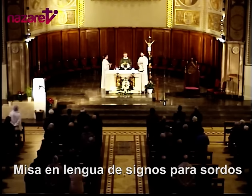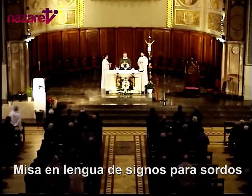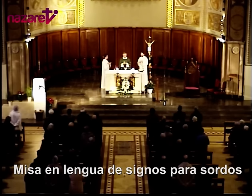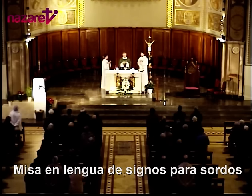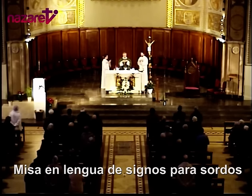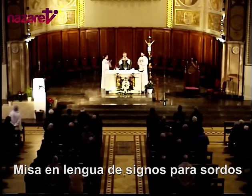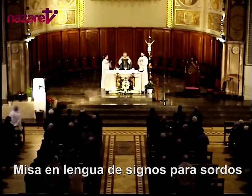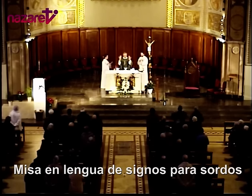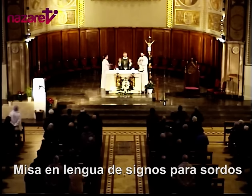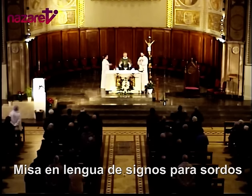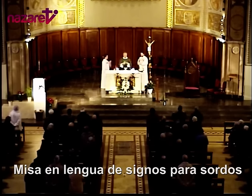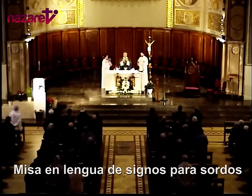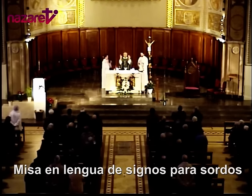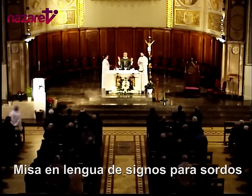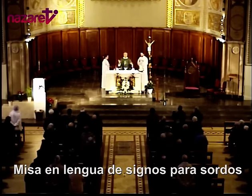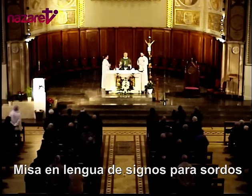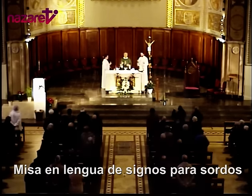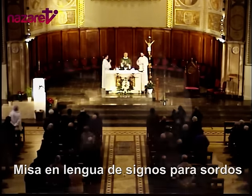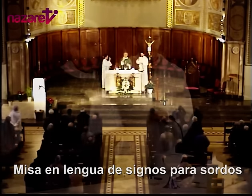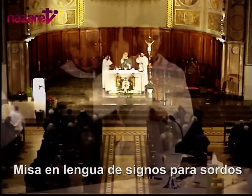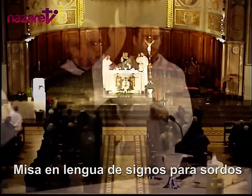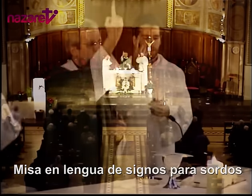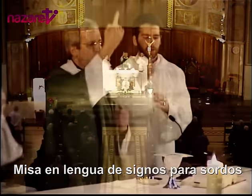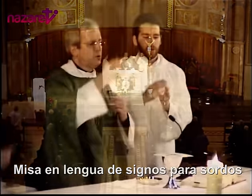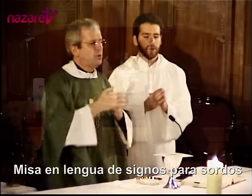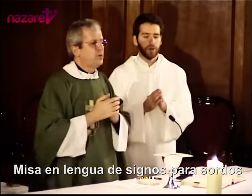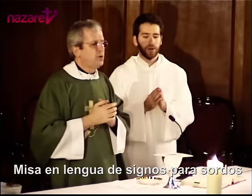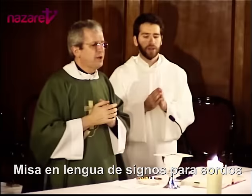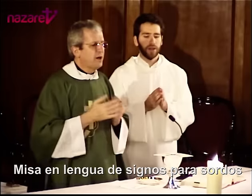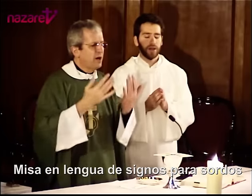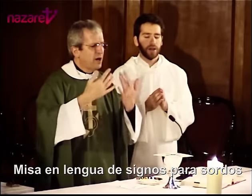la tierra de tu gloria.